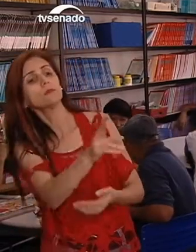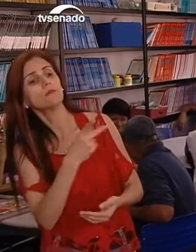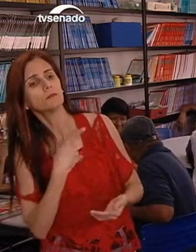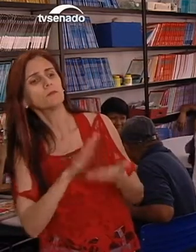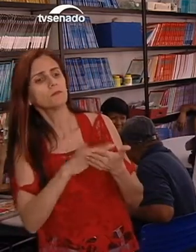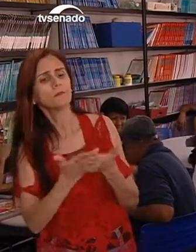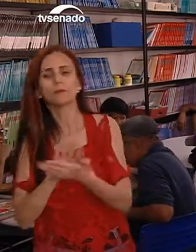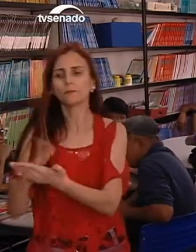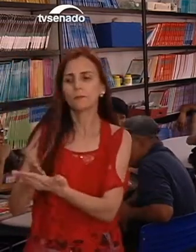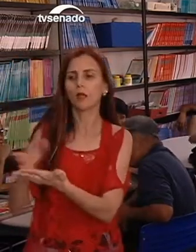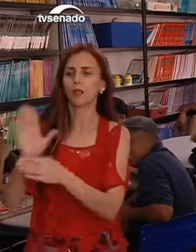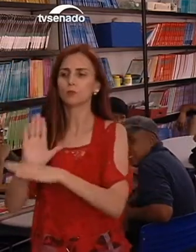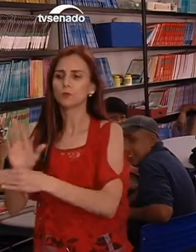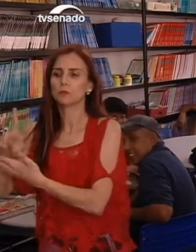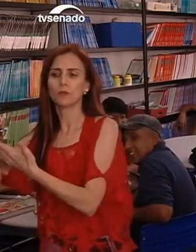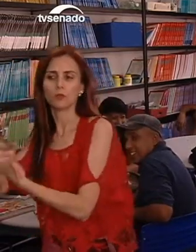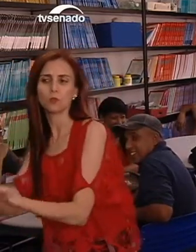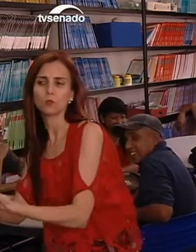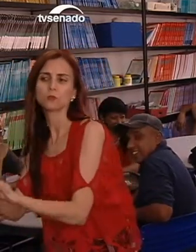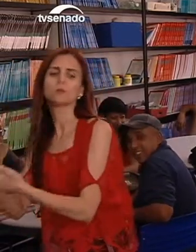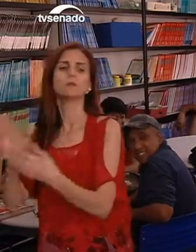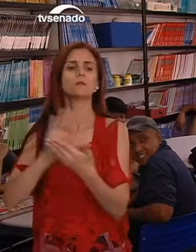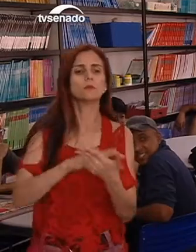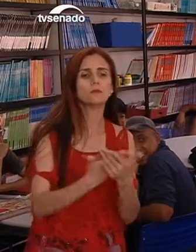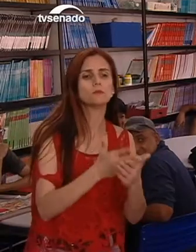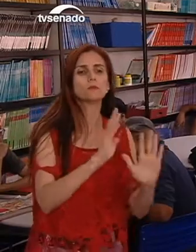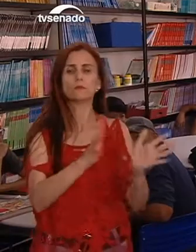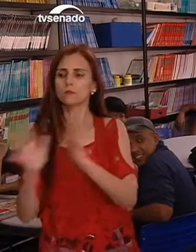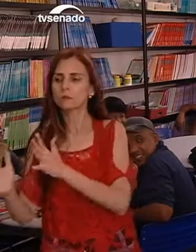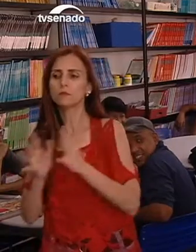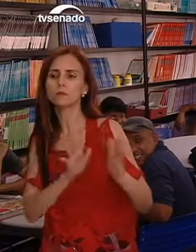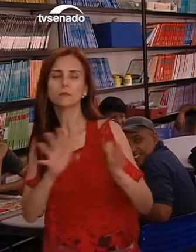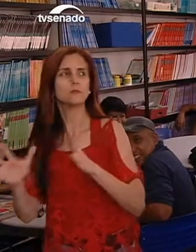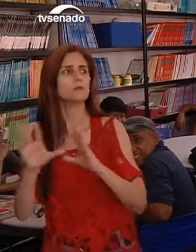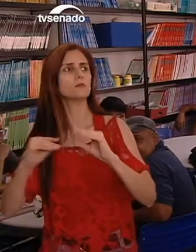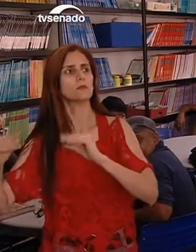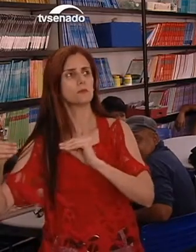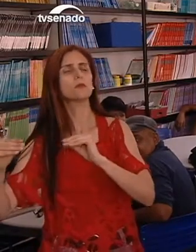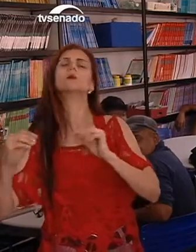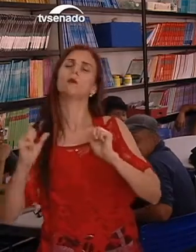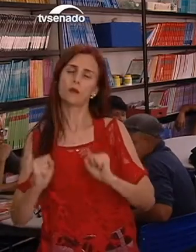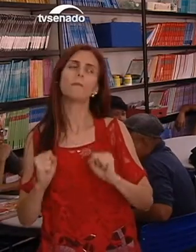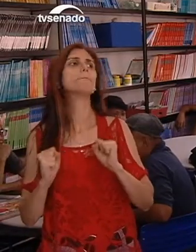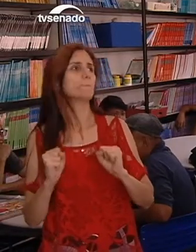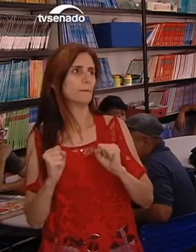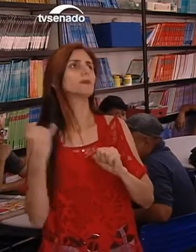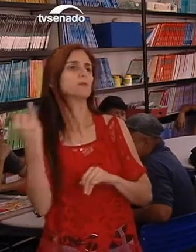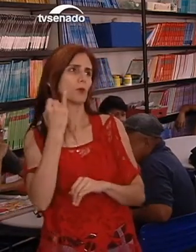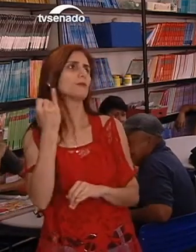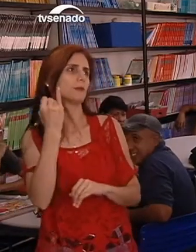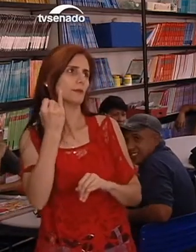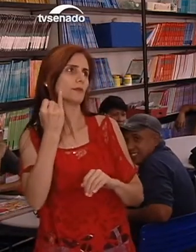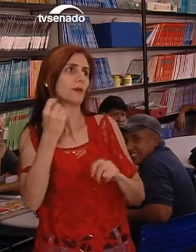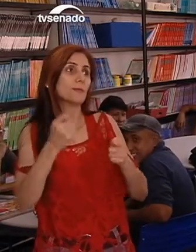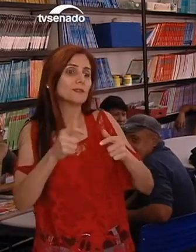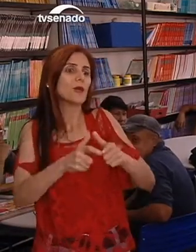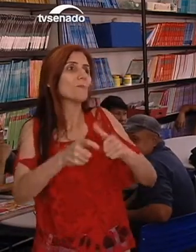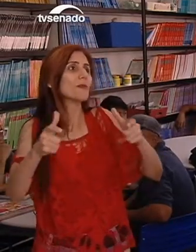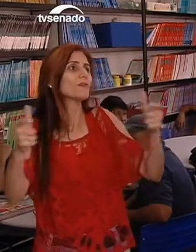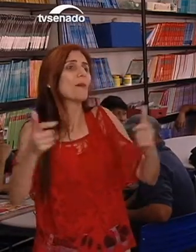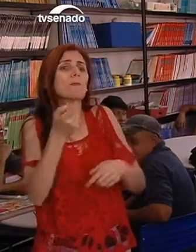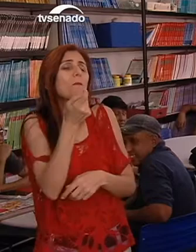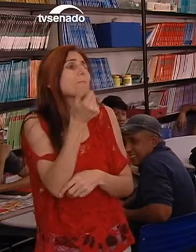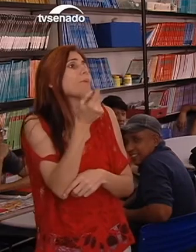pode interpretar aenida e tem essa comunicação têm essa ajuda tem a tradução deportação afluente da língua de sinais estão aí é possível